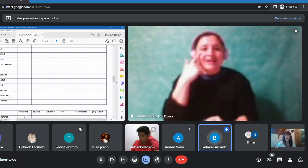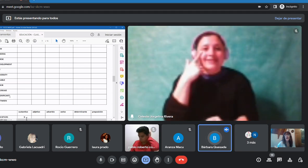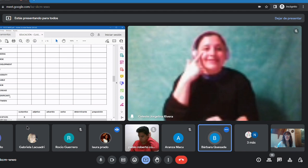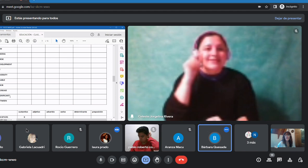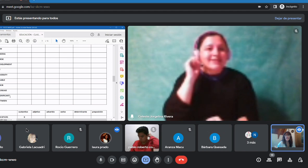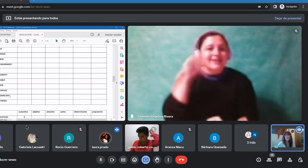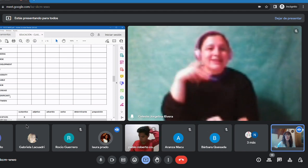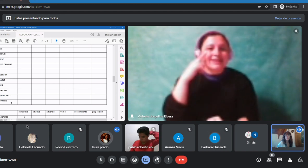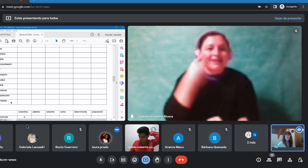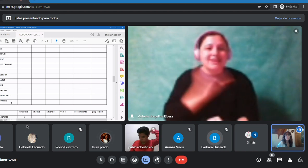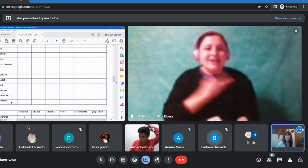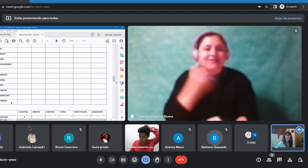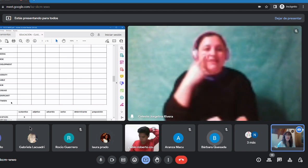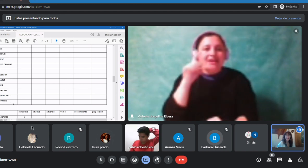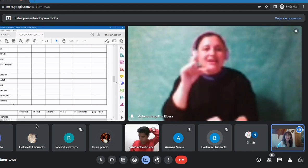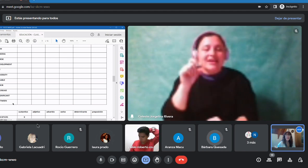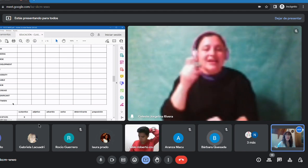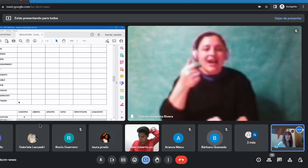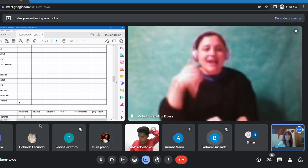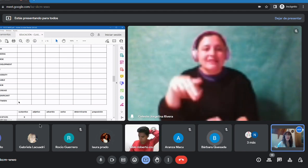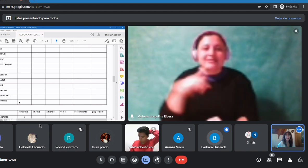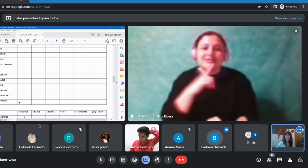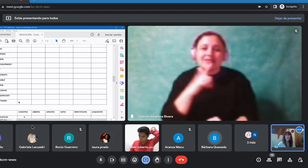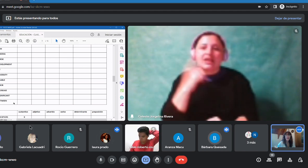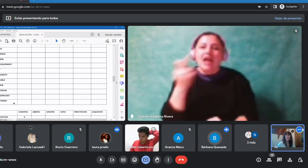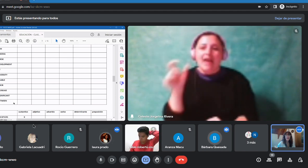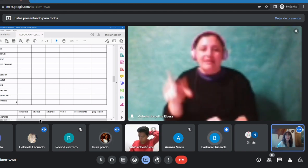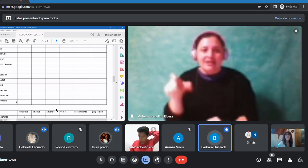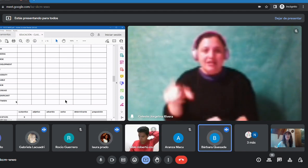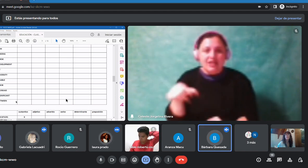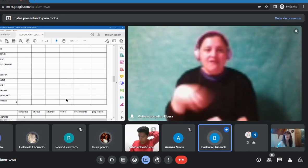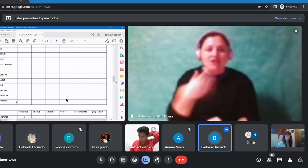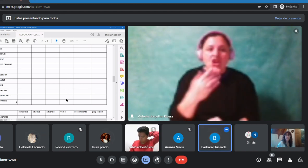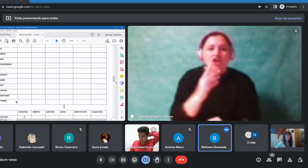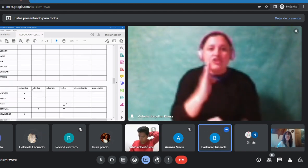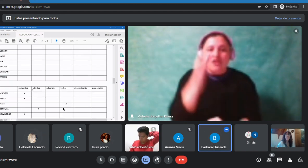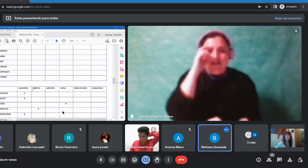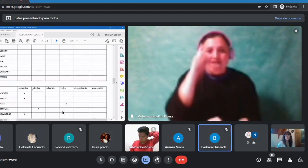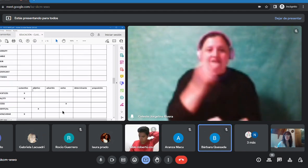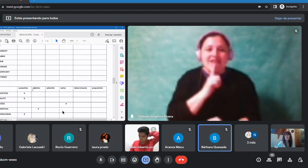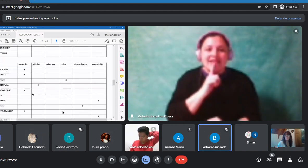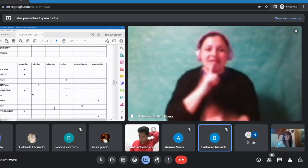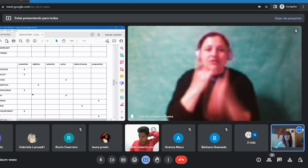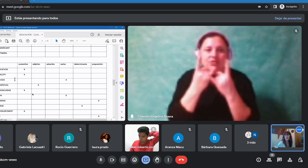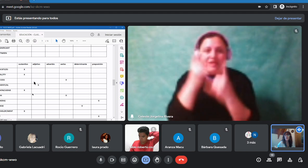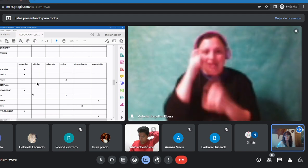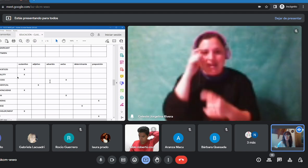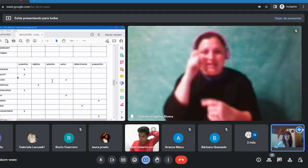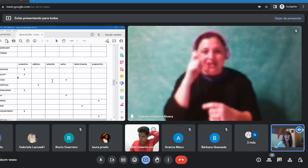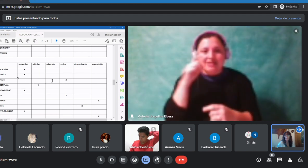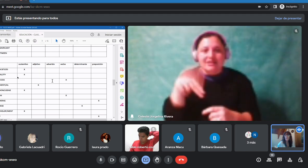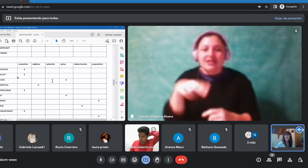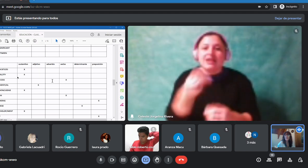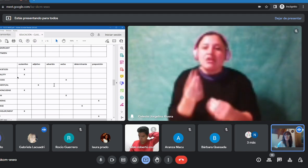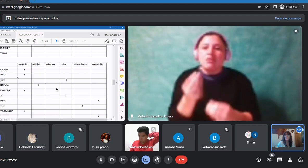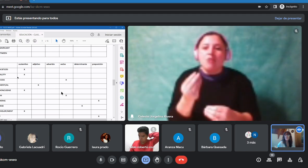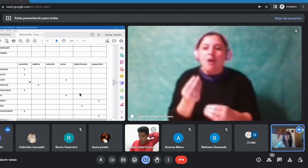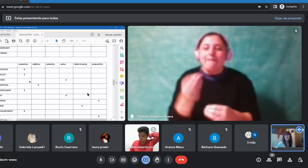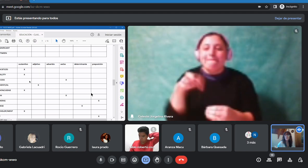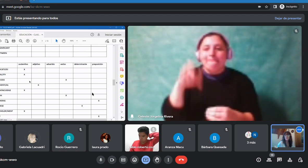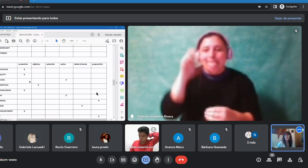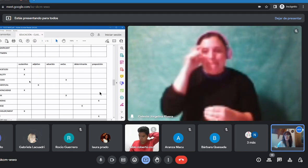Adjetivo. Adjetivo. Y between. Una preposición. Preposición. Entonces acá tenemos